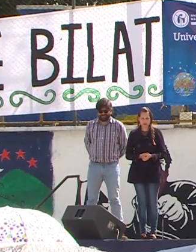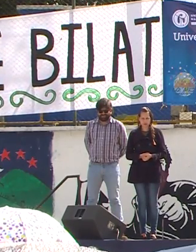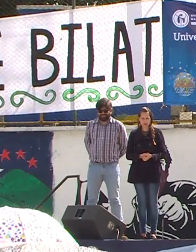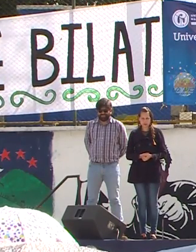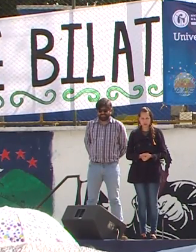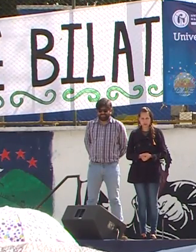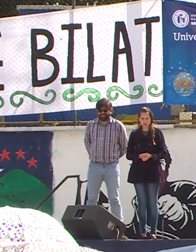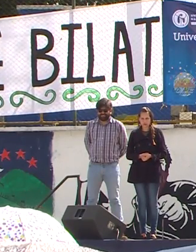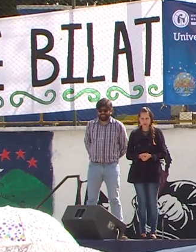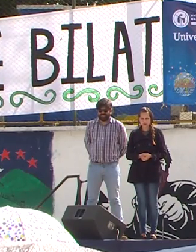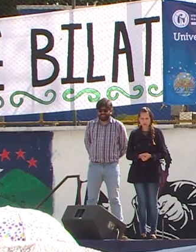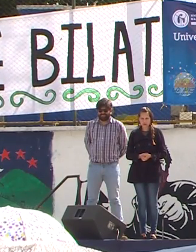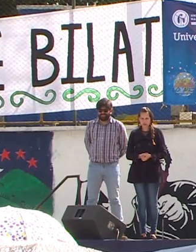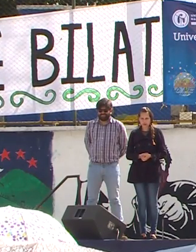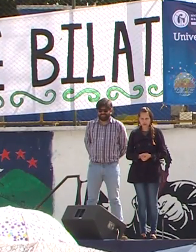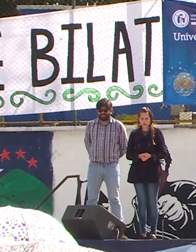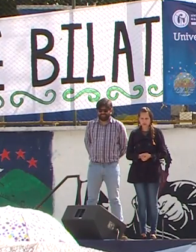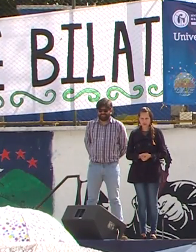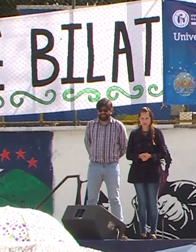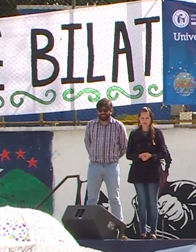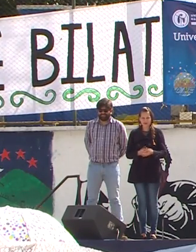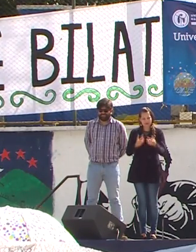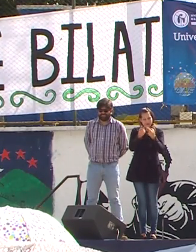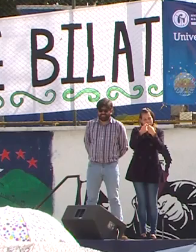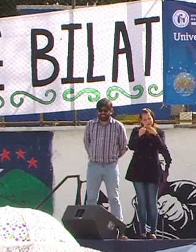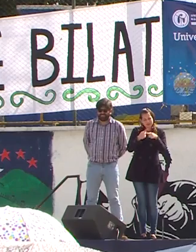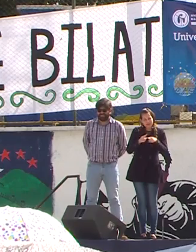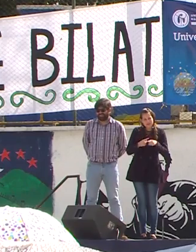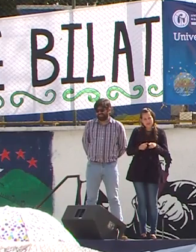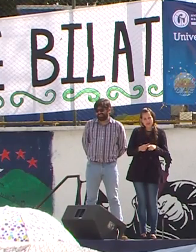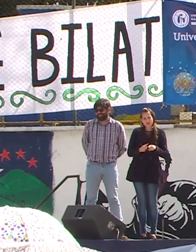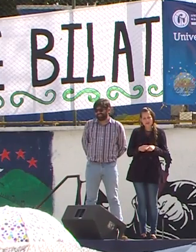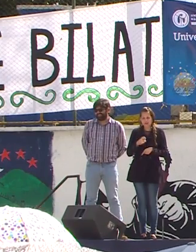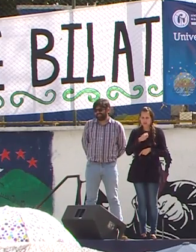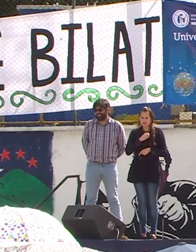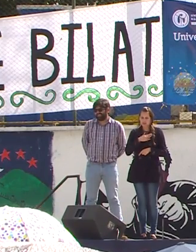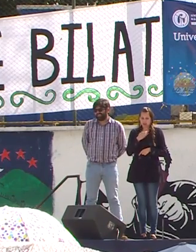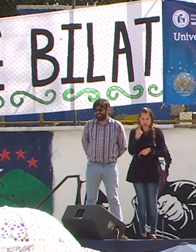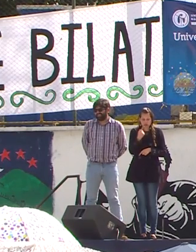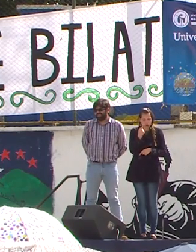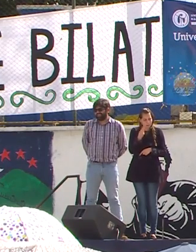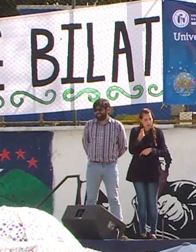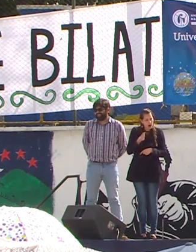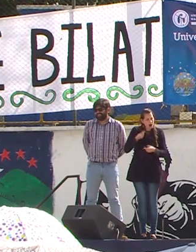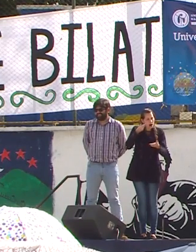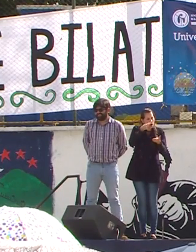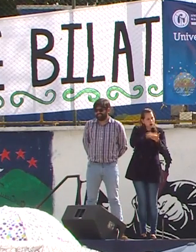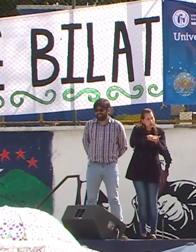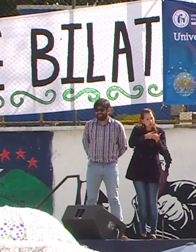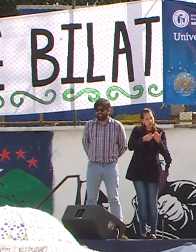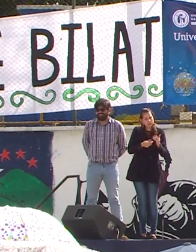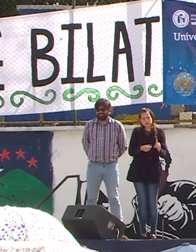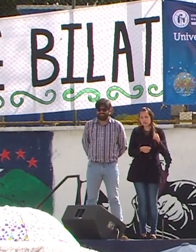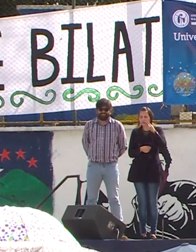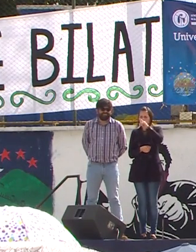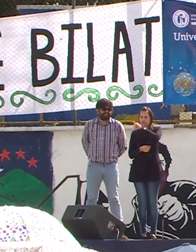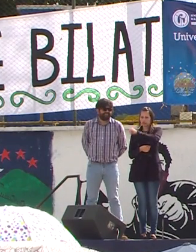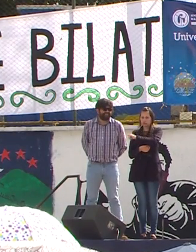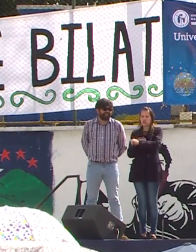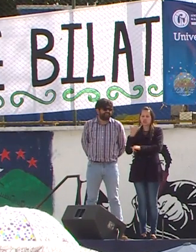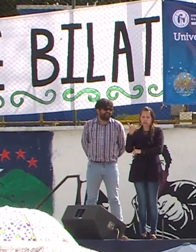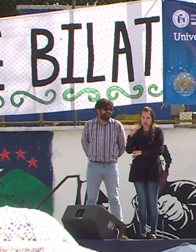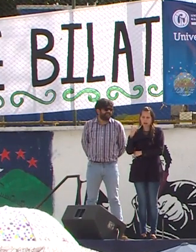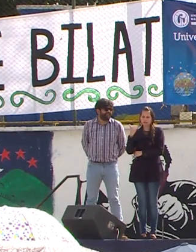Exploramos la posibilidad de darles no solamente el pasaje aéreo, que de hecho es ya una